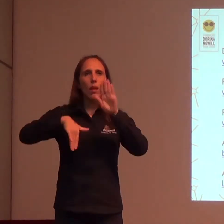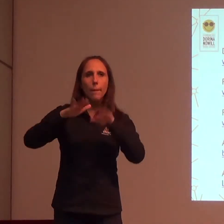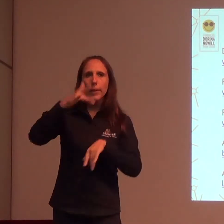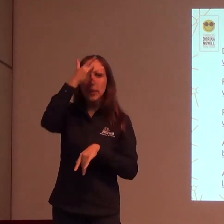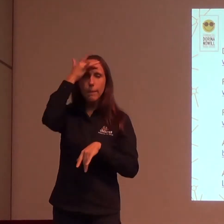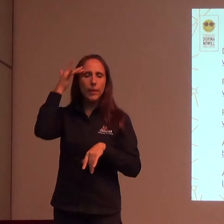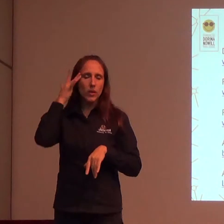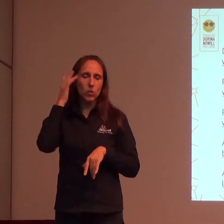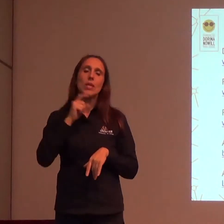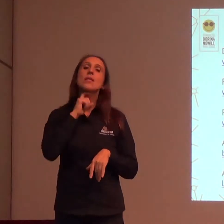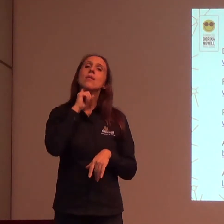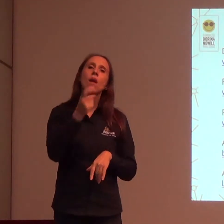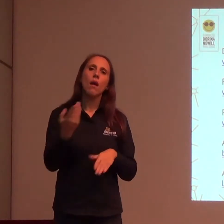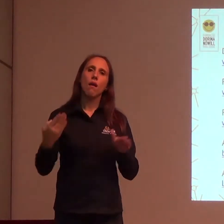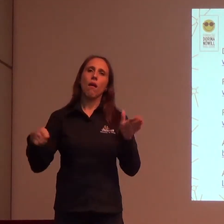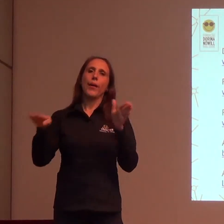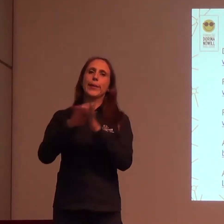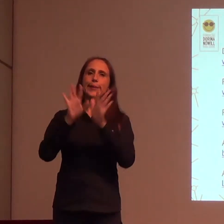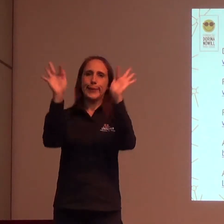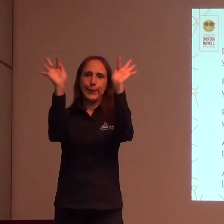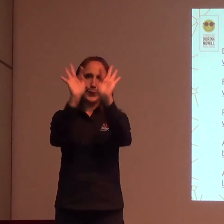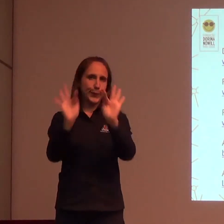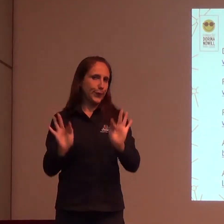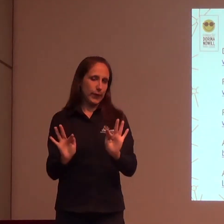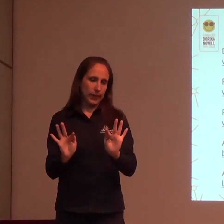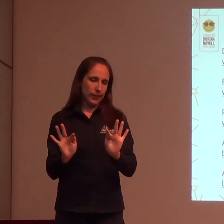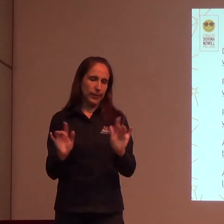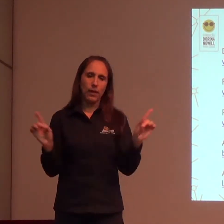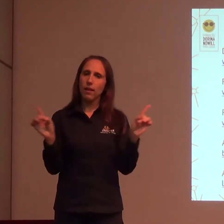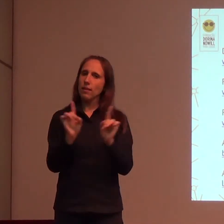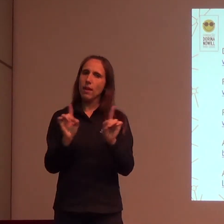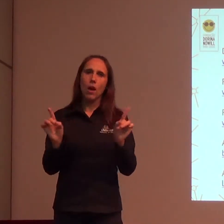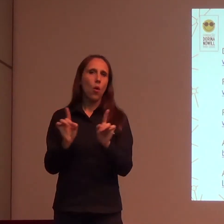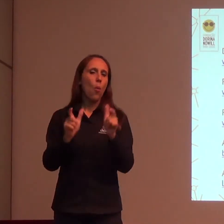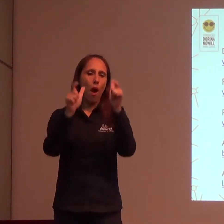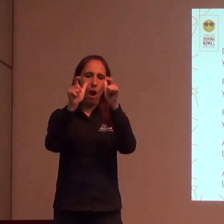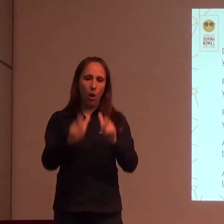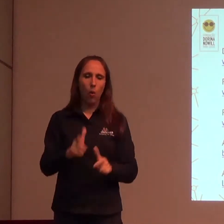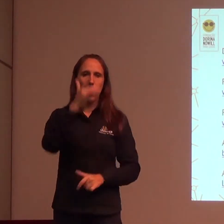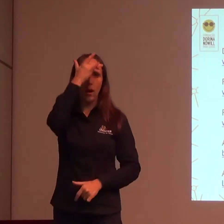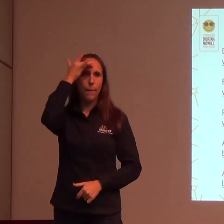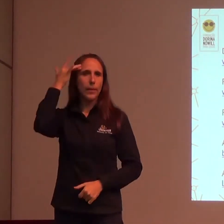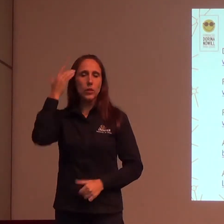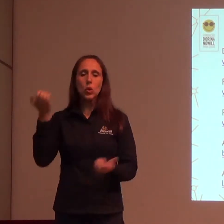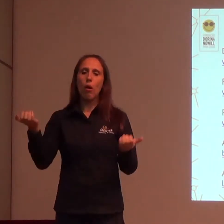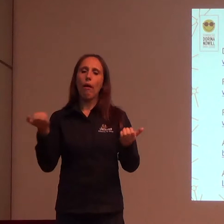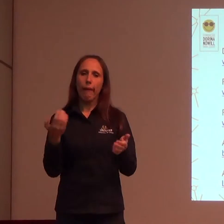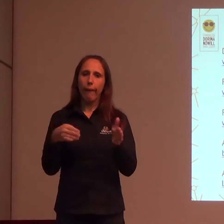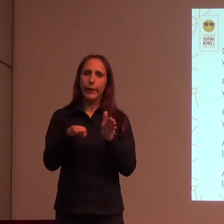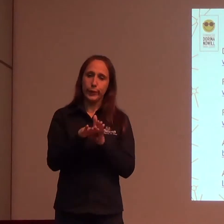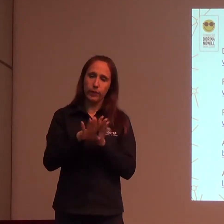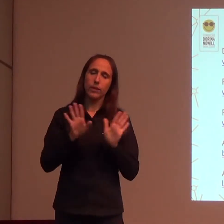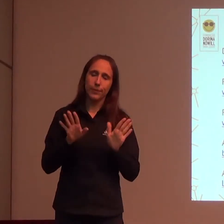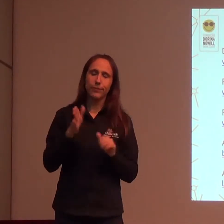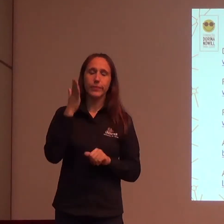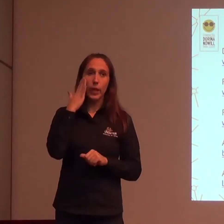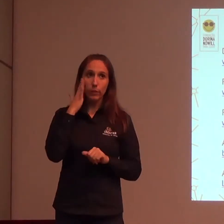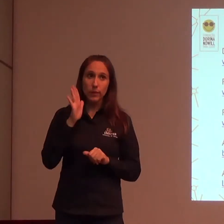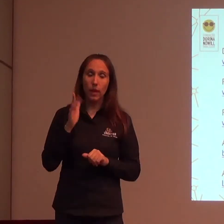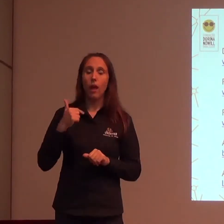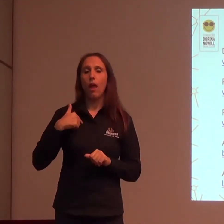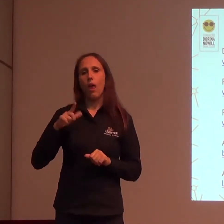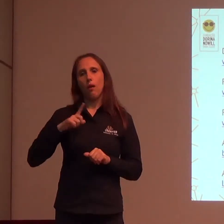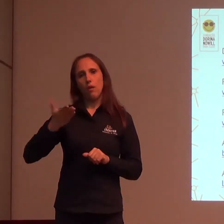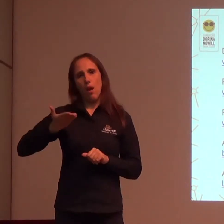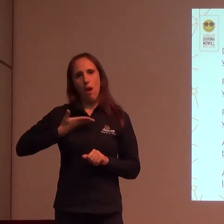chega feliz lá, né? Não é um lugar que as pessoas gostariam de estar, e é fato, né? Eu tenho amigos, antes